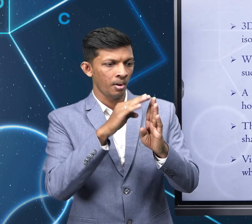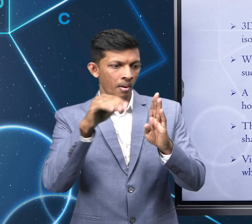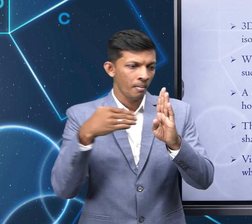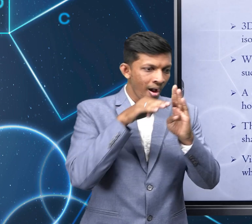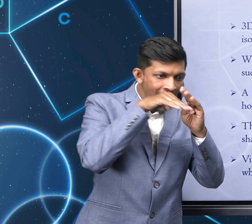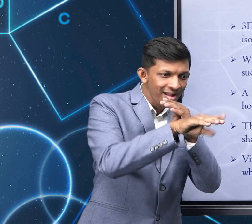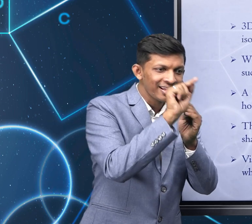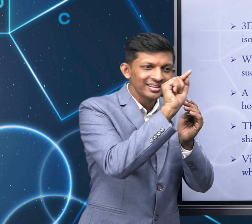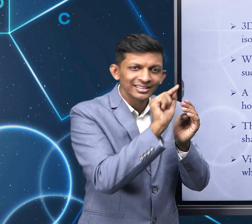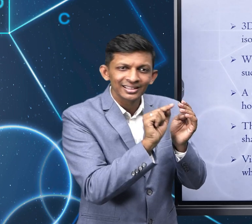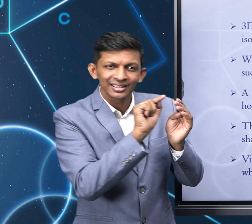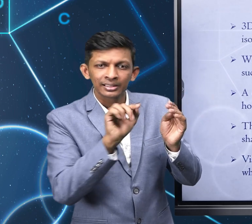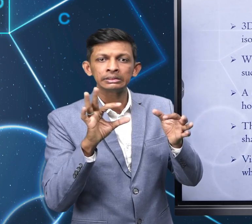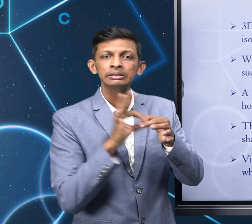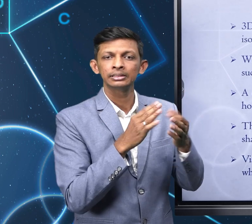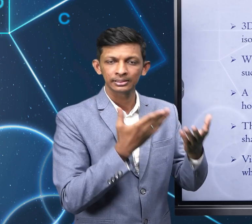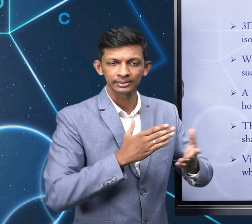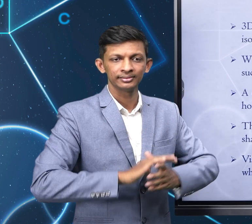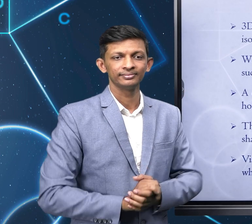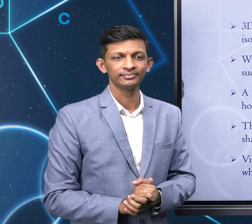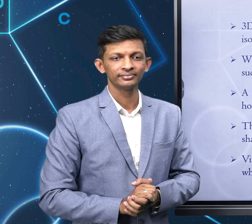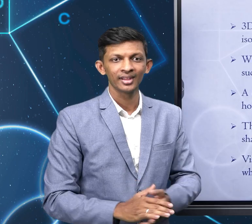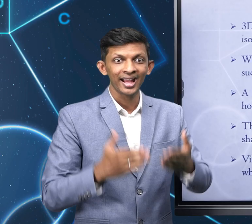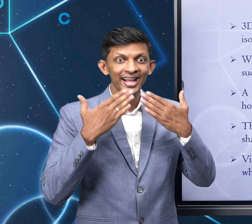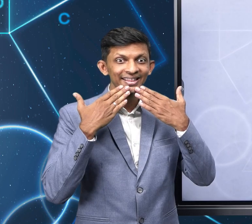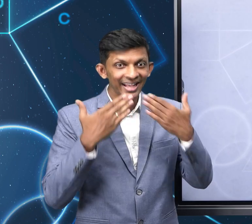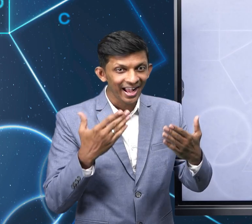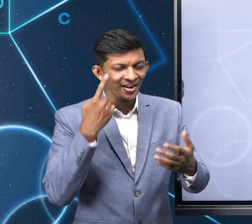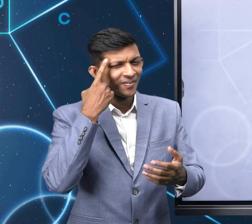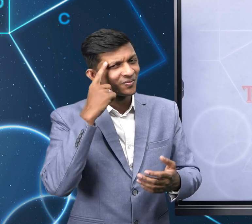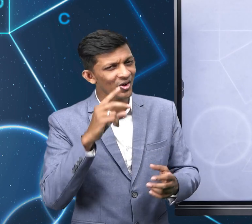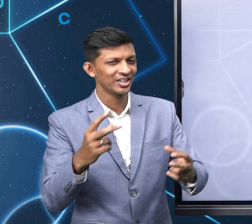त्यांना वेगवेगळ्या बाजूंनी ओळखणे. पाहिल्याबद्दल धन्यवाद.